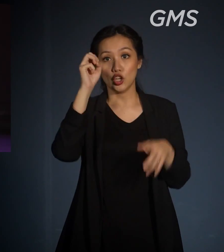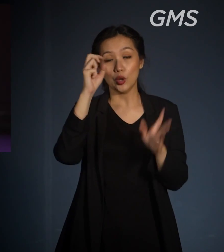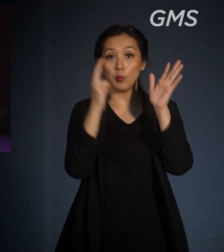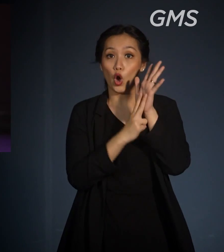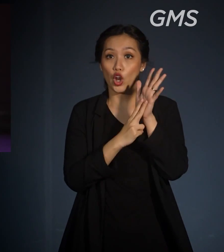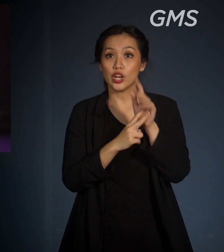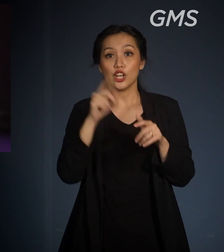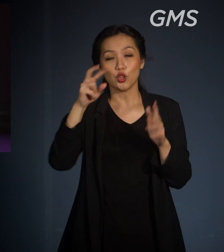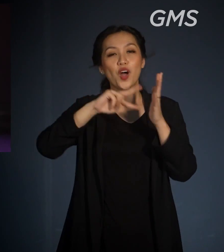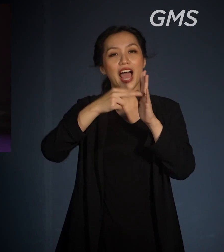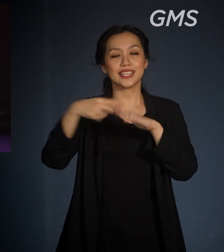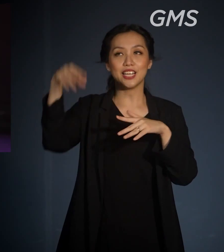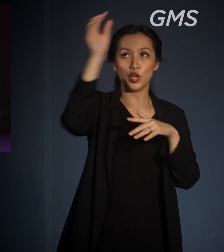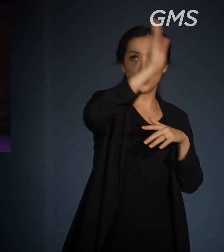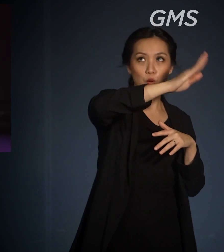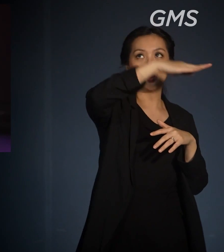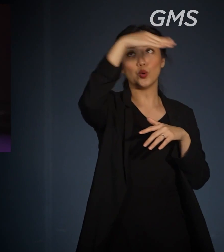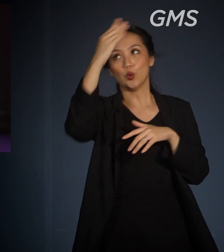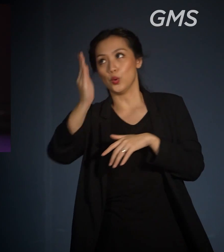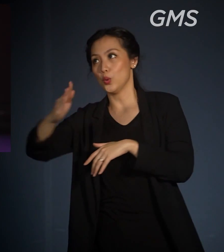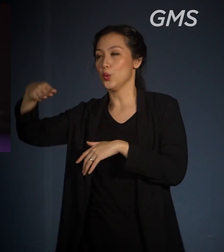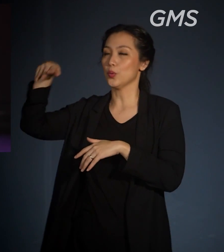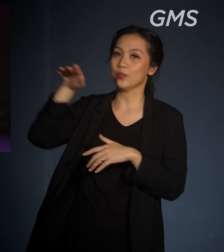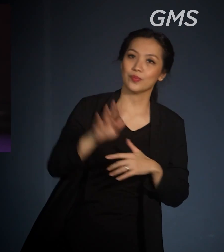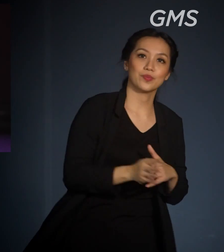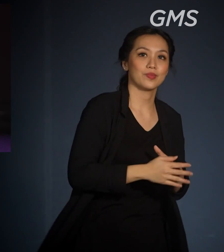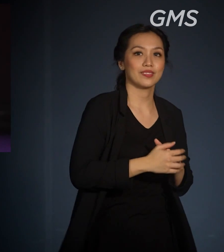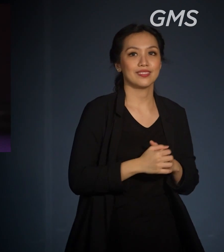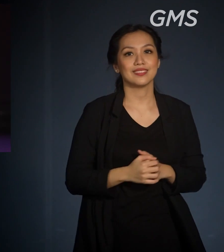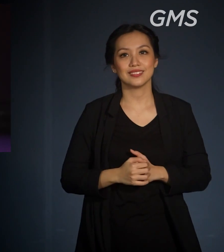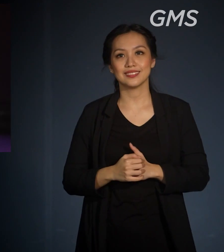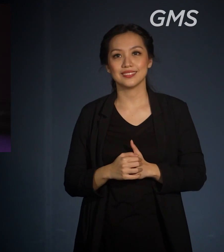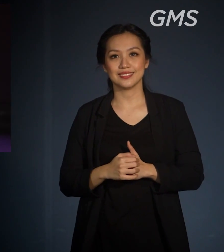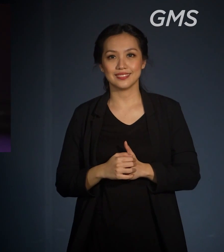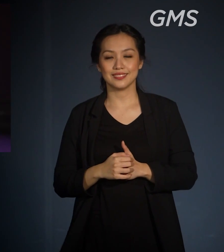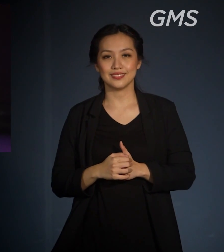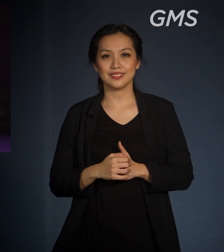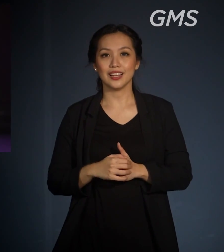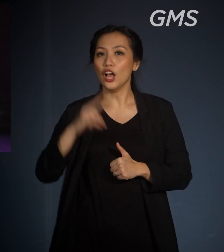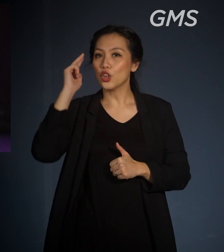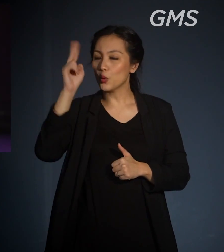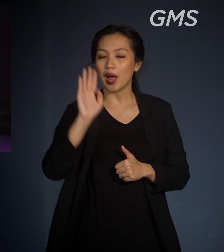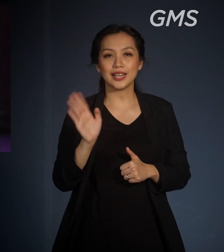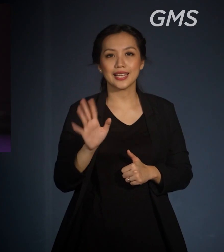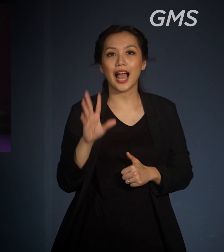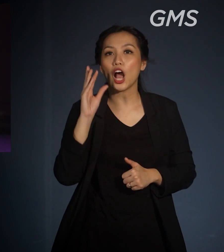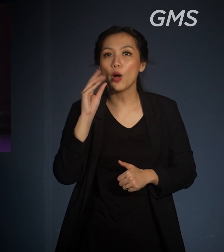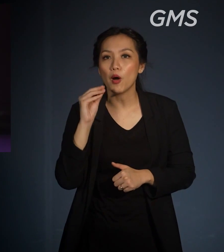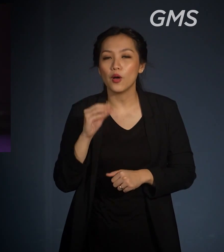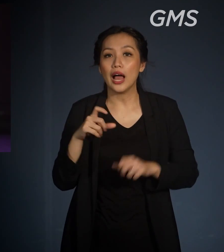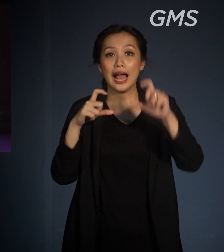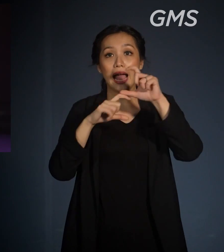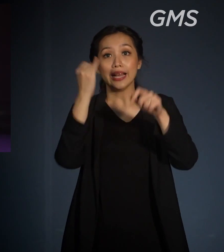terombang-ambing. Tapi waktu dia ketemu dengan Simon, dia nggak panggil engkau adalah Simon, tapi engkau adalah